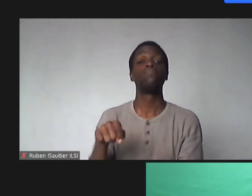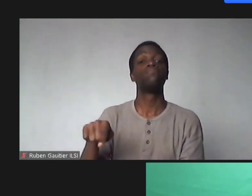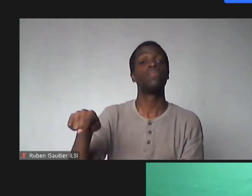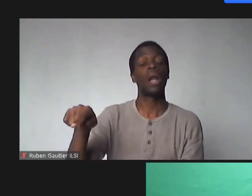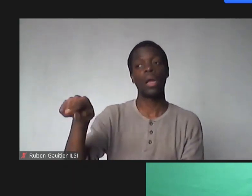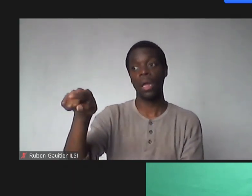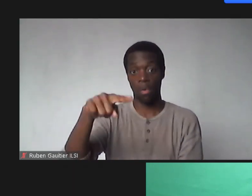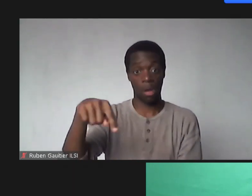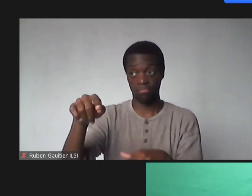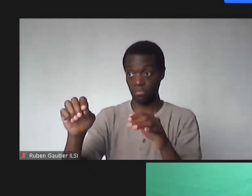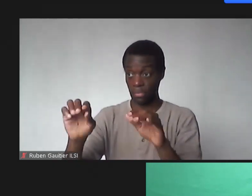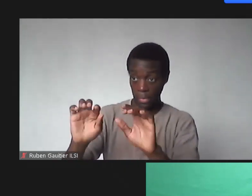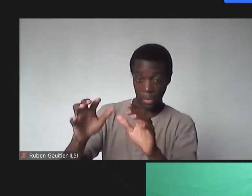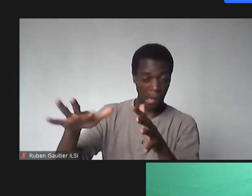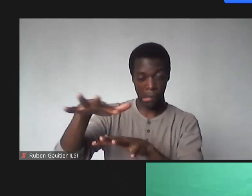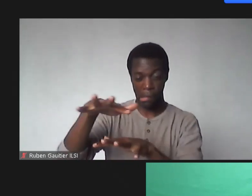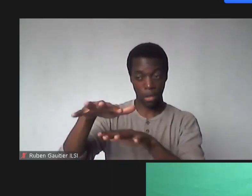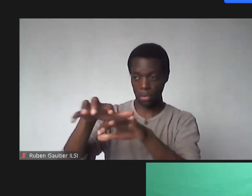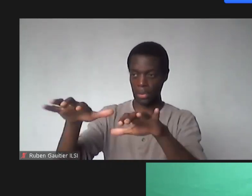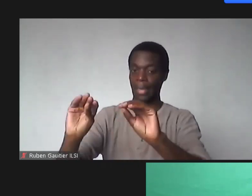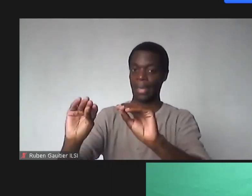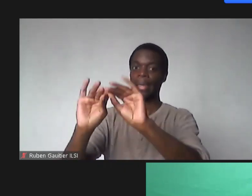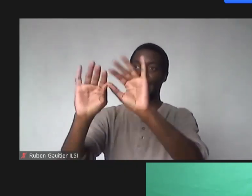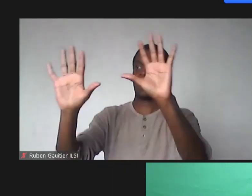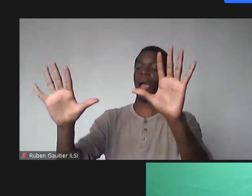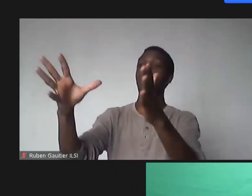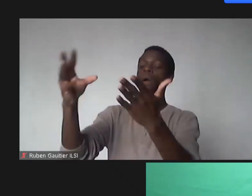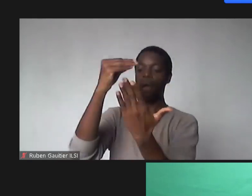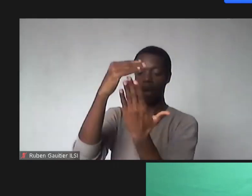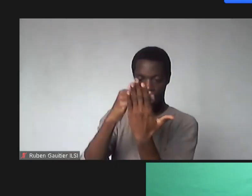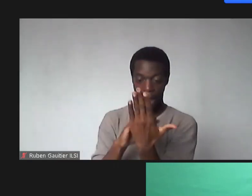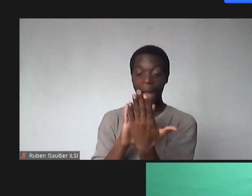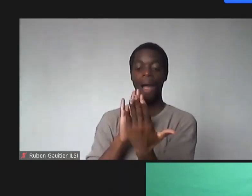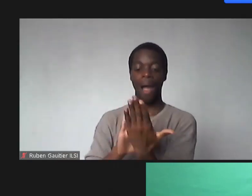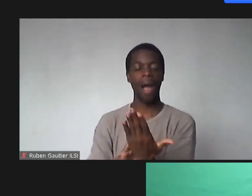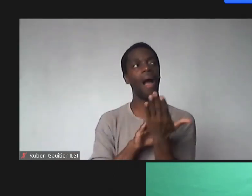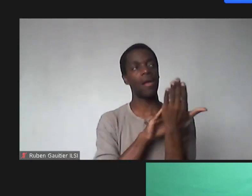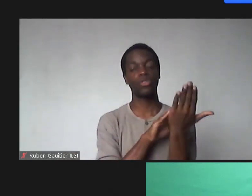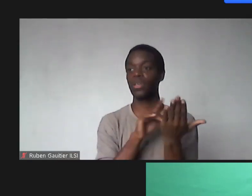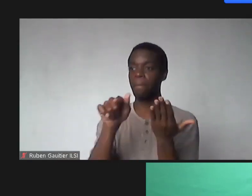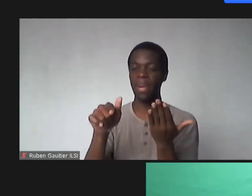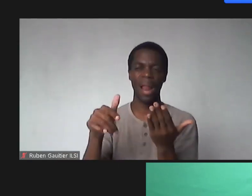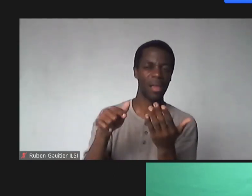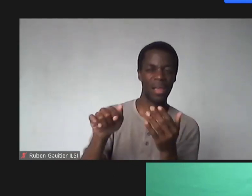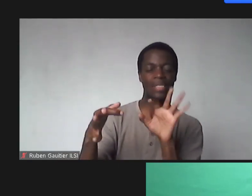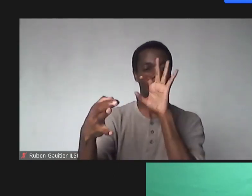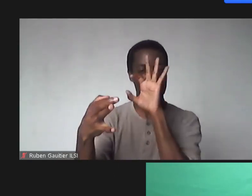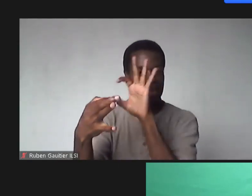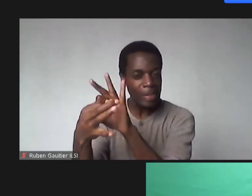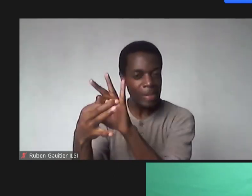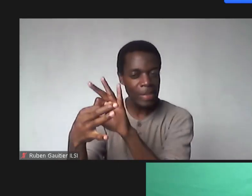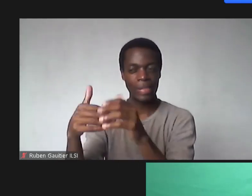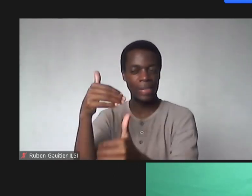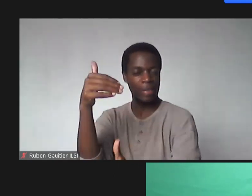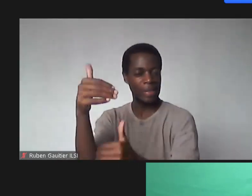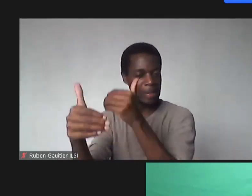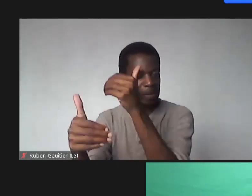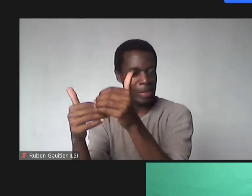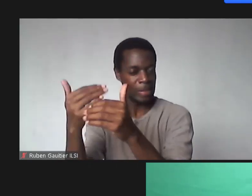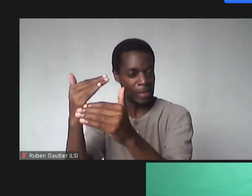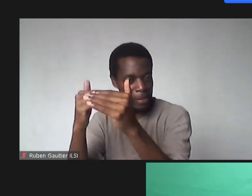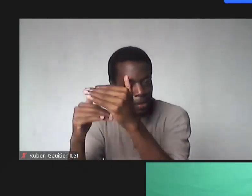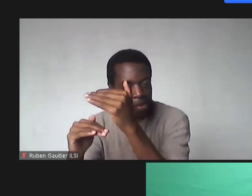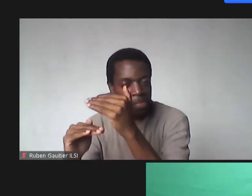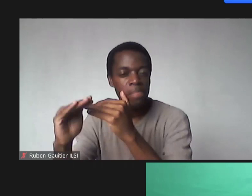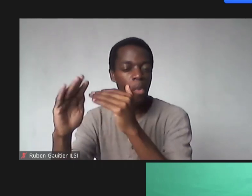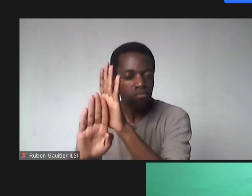y estudios de diversa naturaleza. Eso es muy importante. Es muy, muy importante garantizar el censo demográfico y hablar del